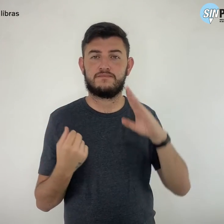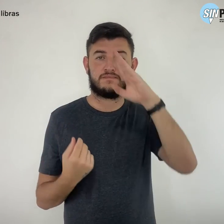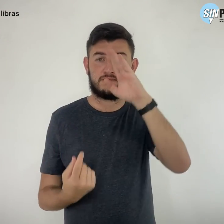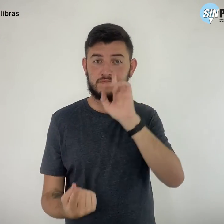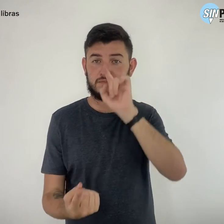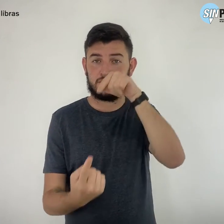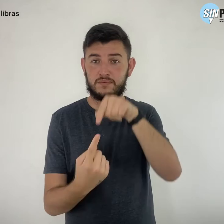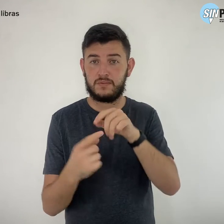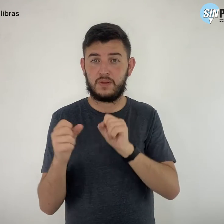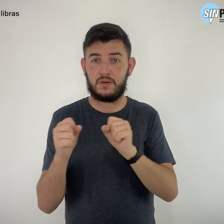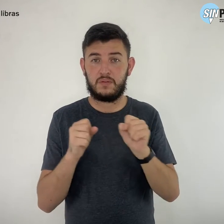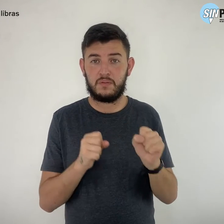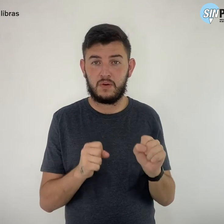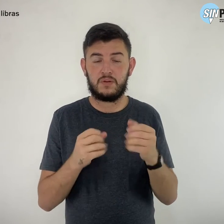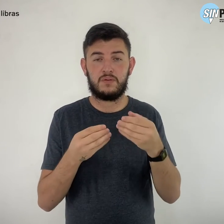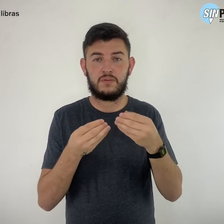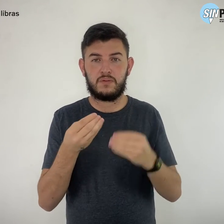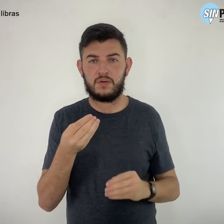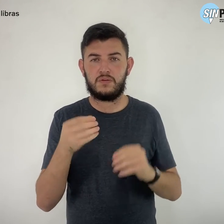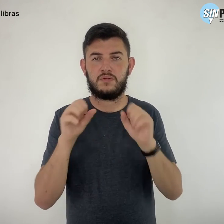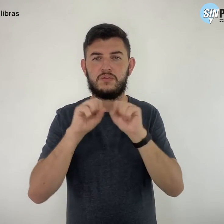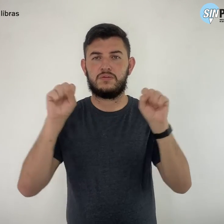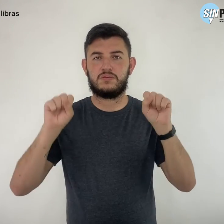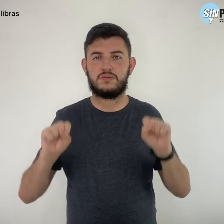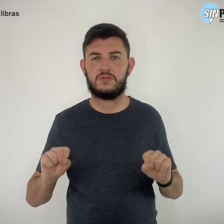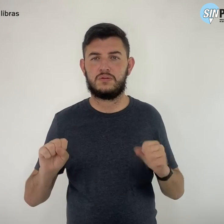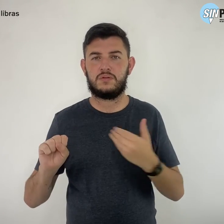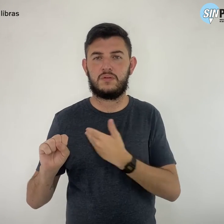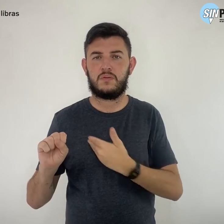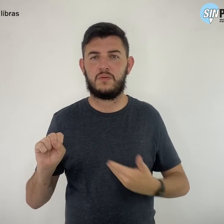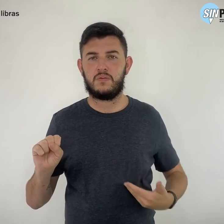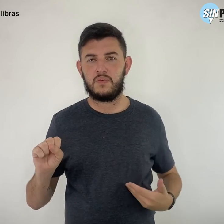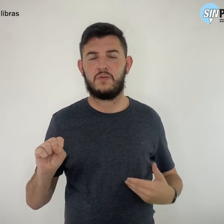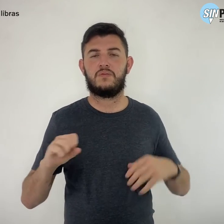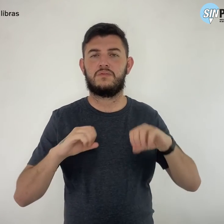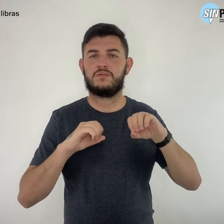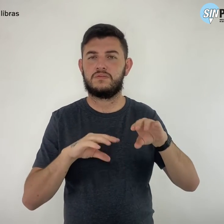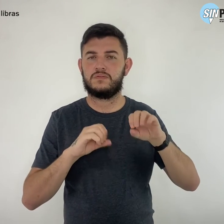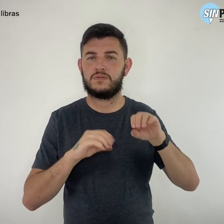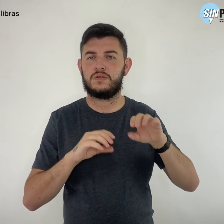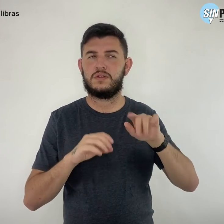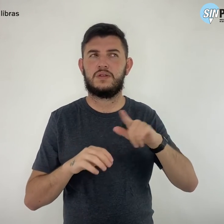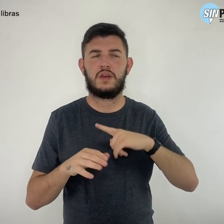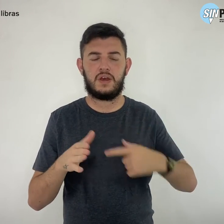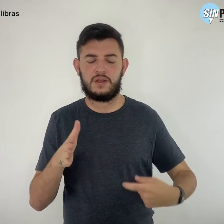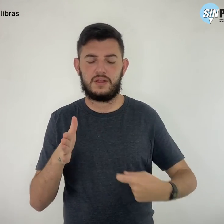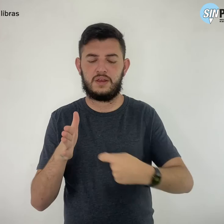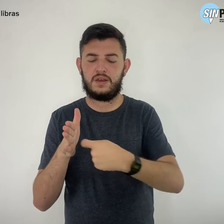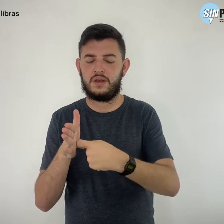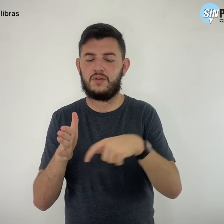implodir o sistema público de educação. Dentre elas, a denúncia de